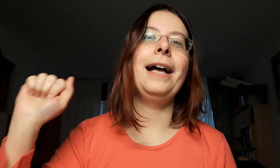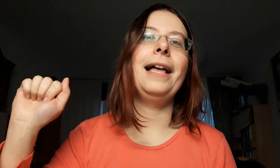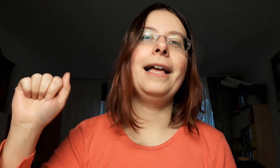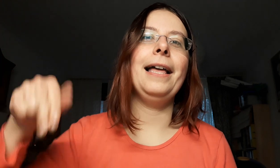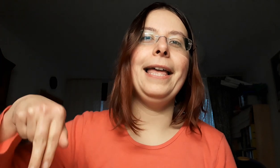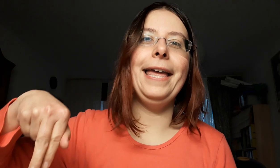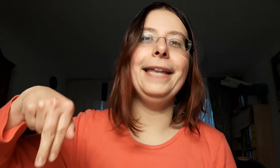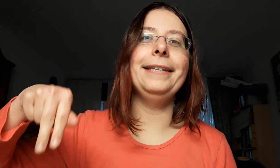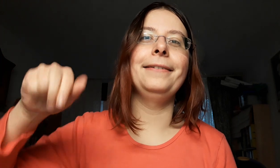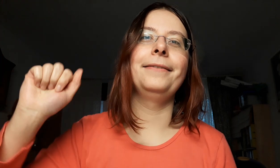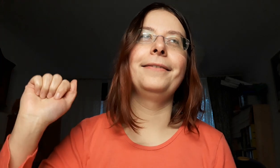K-N.